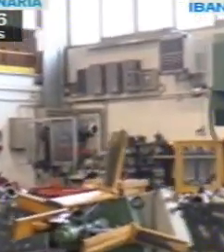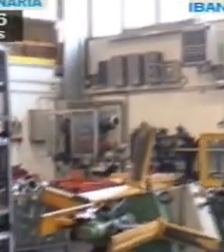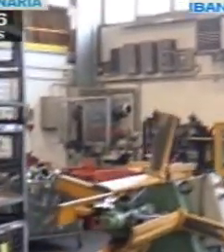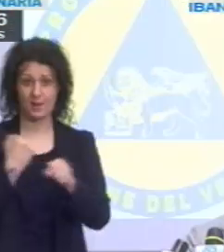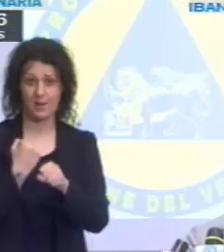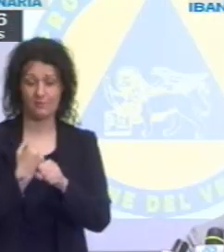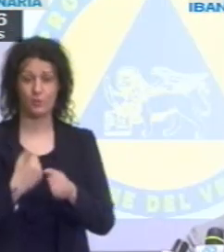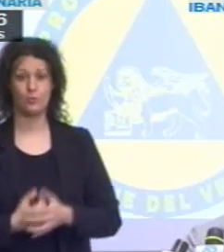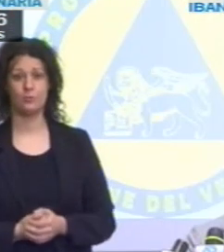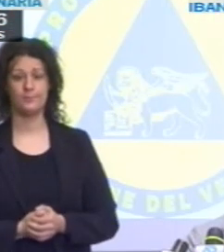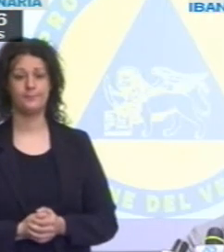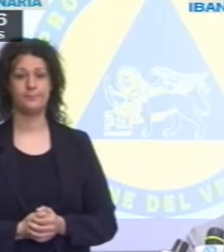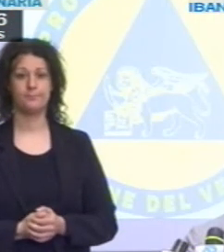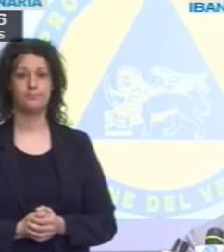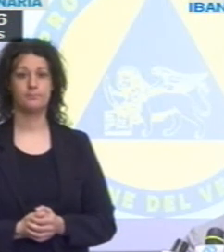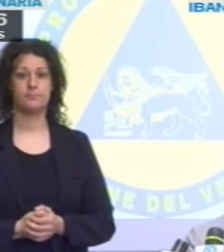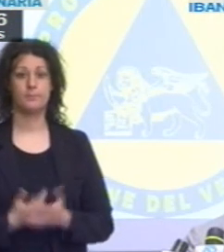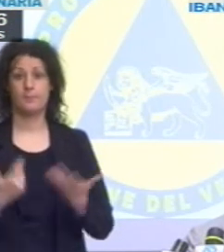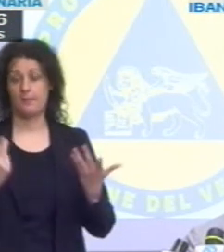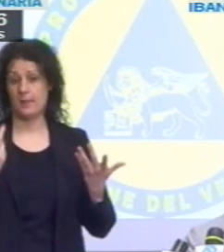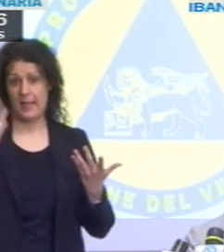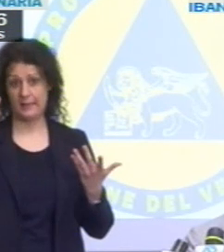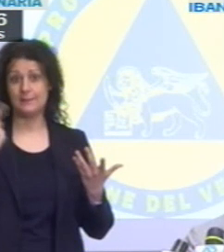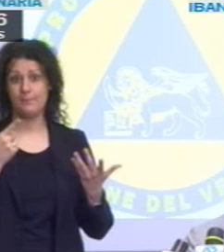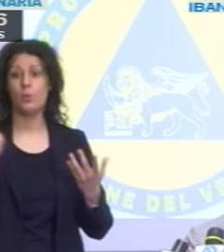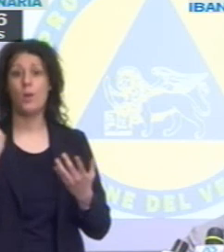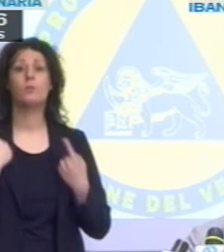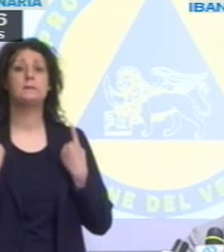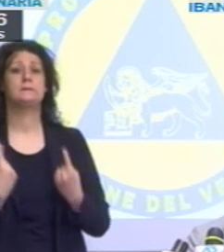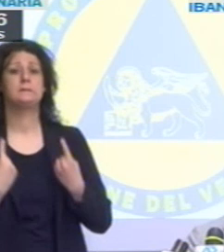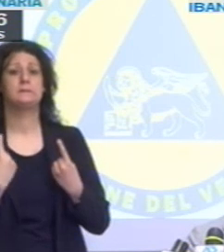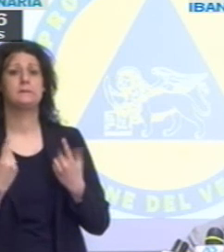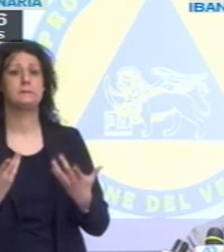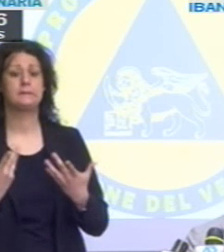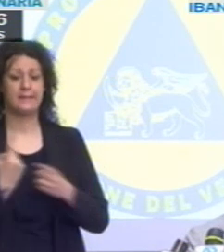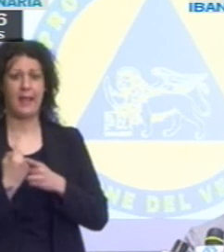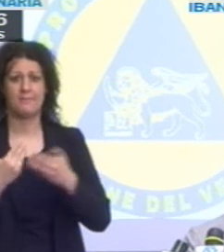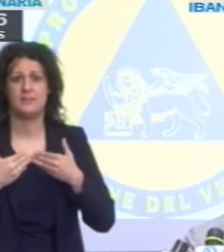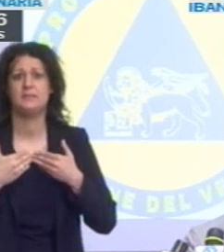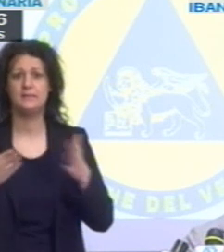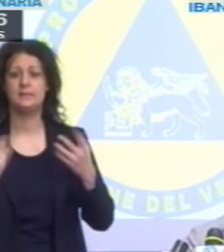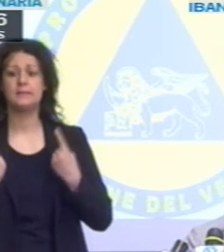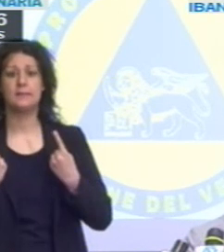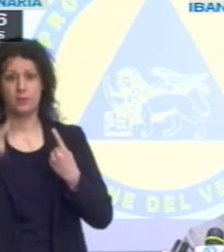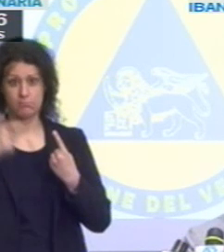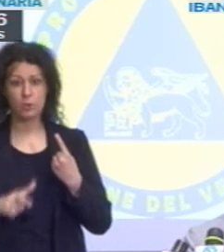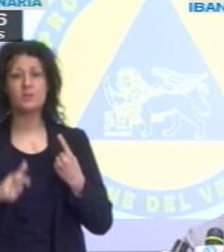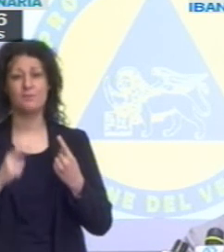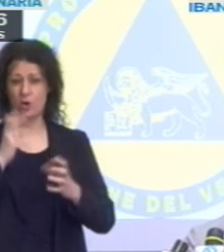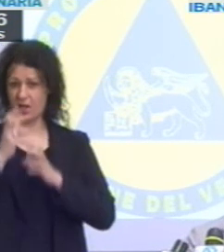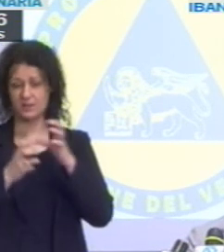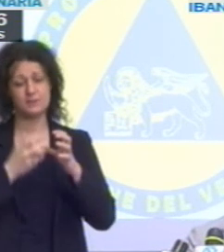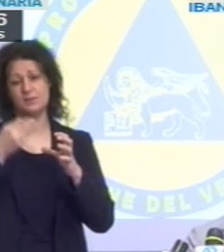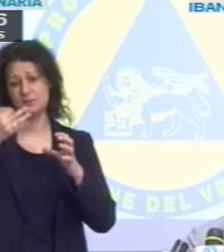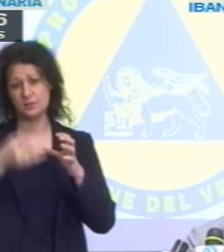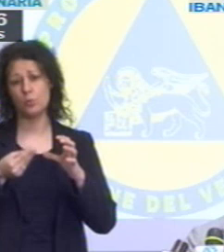elevato rispetto a prima. E ricorda chi non ha un lavoro, chi lo ha perso a causa di questa emergenza, 50.000 in Veneto, di cui 35.000 solo nel mondo